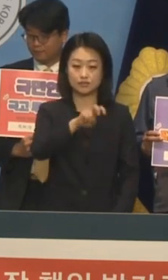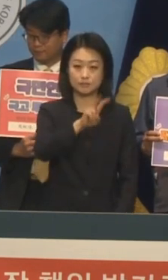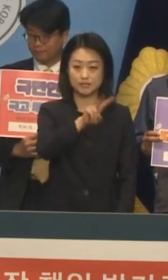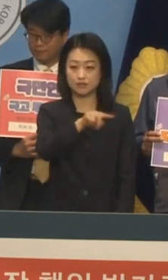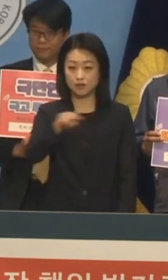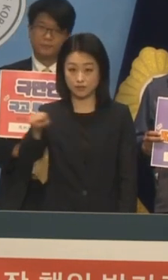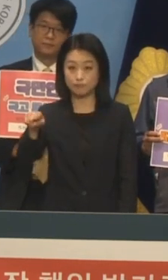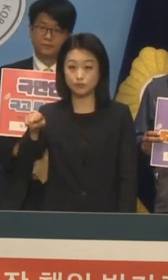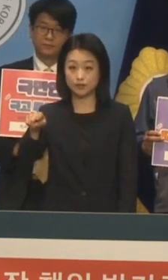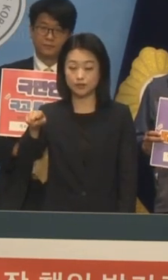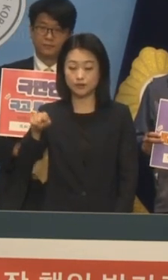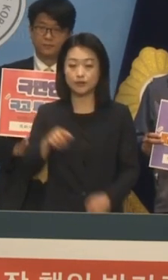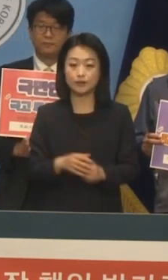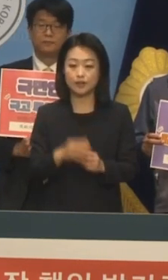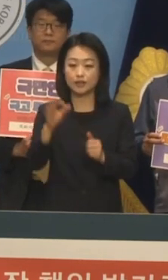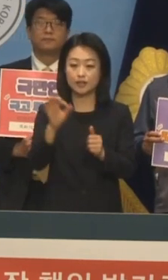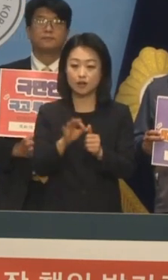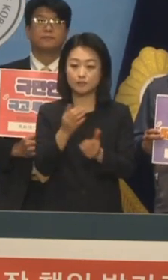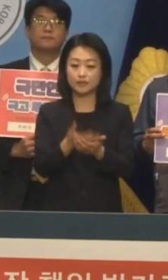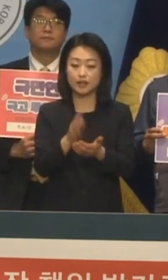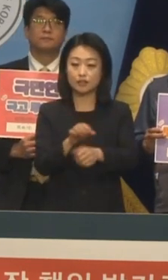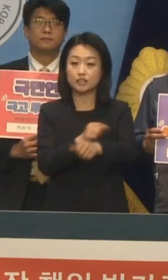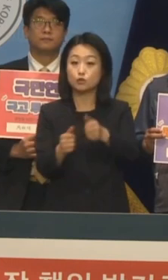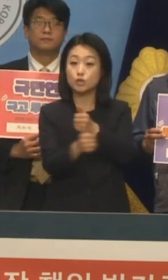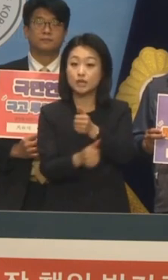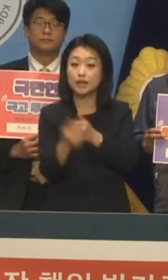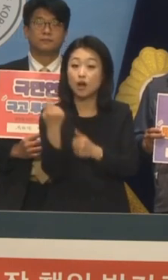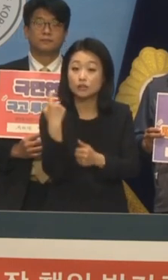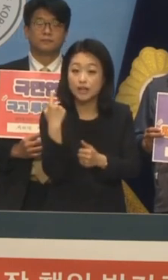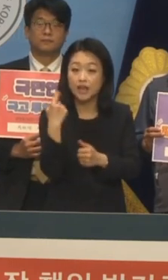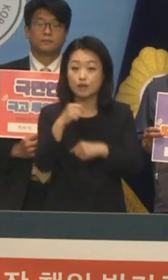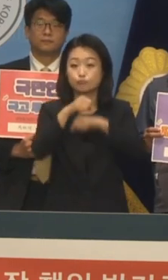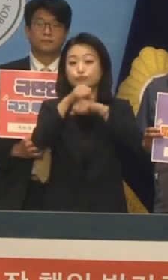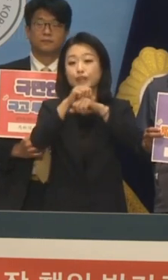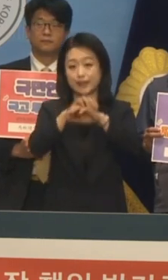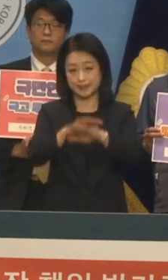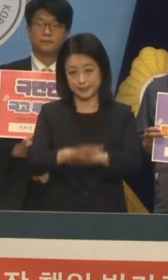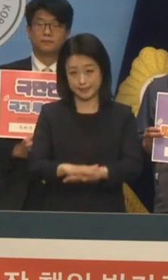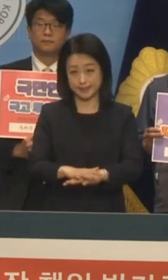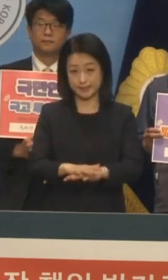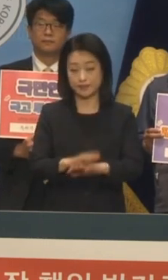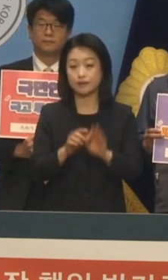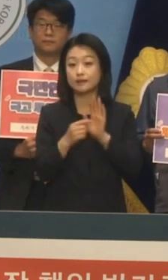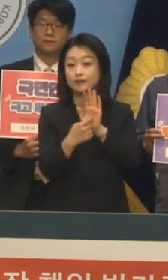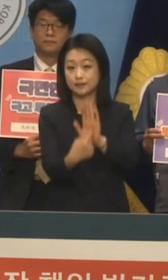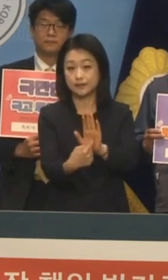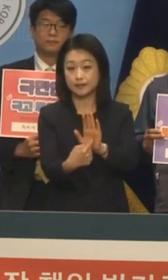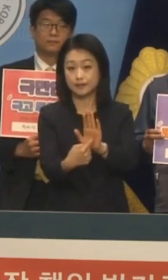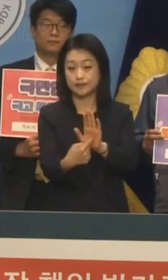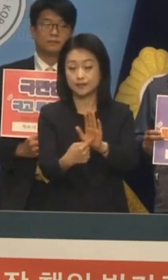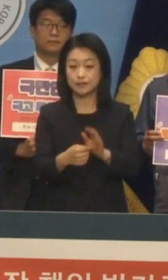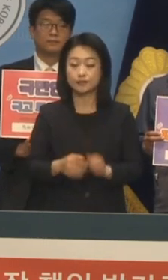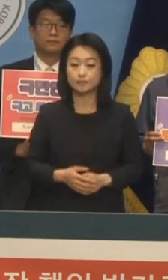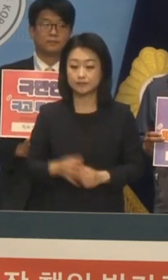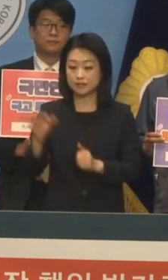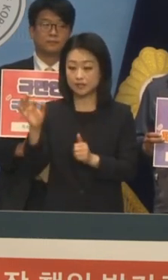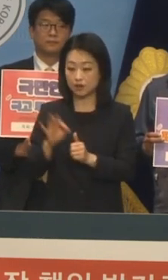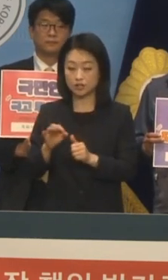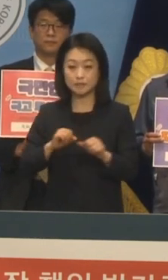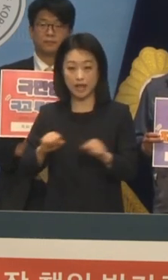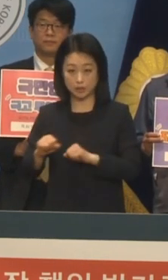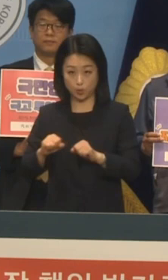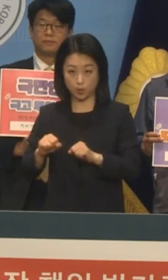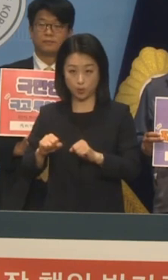7월부터 시작한 연금특위를 어저께 무산한다는 발표를 했습니다. 우리 연금행동